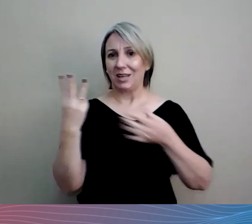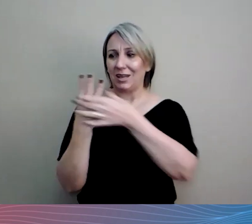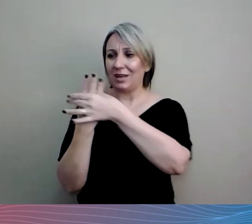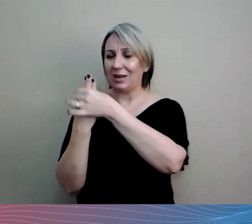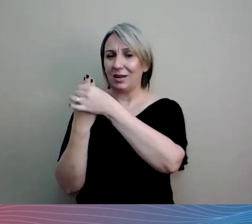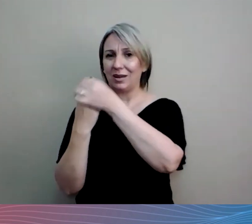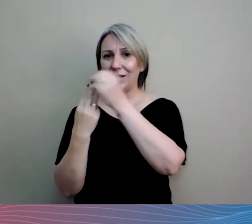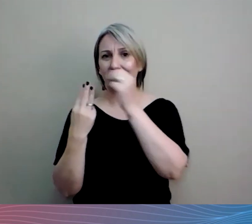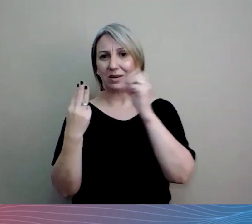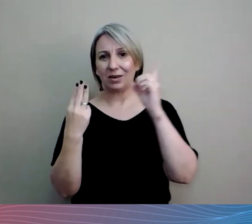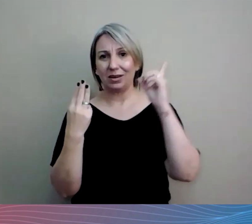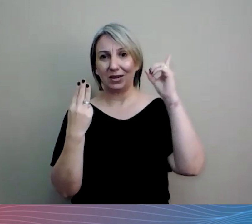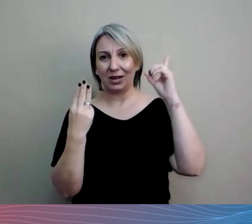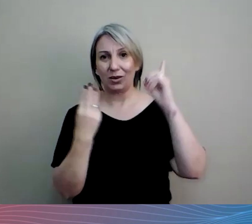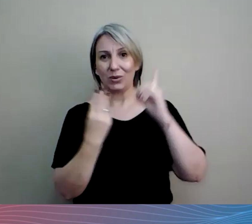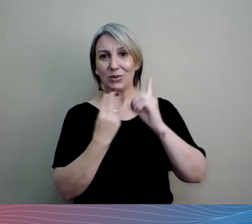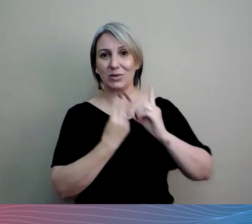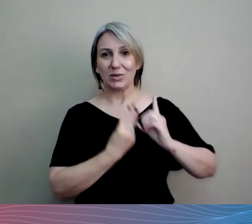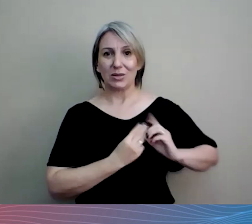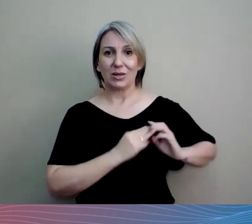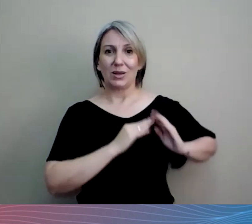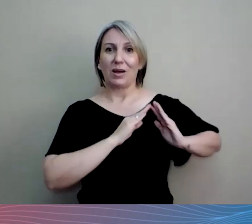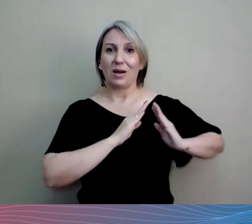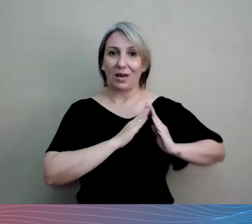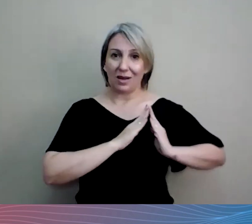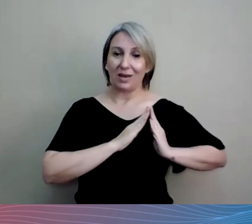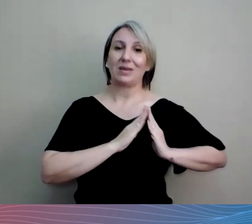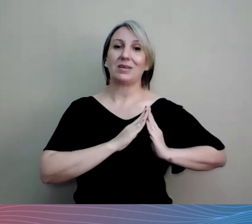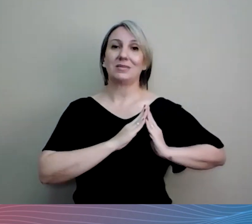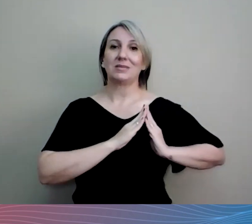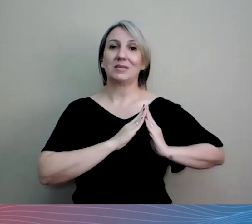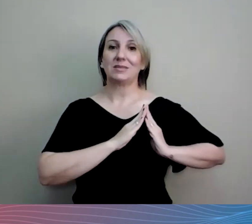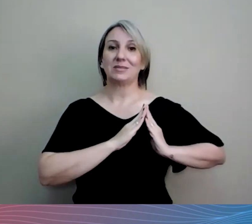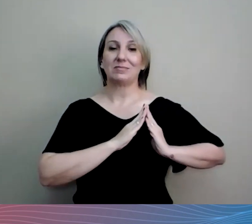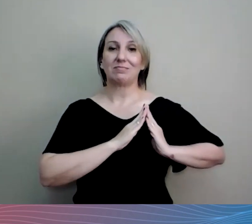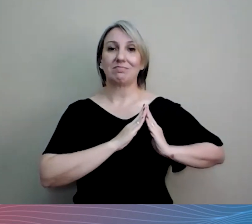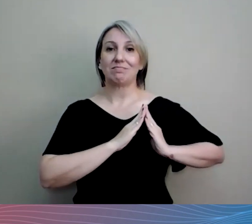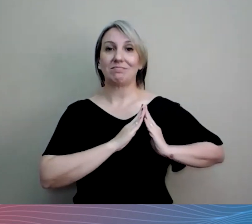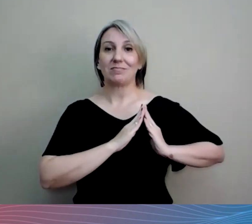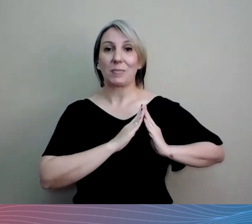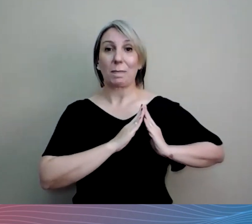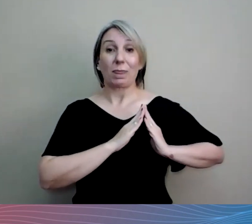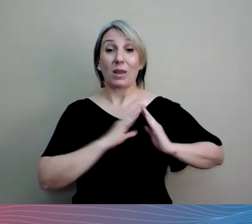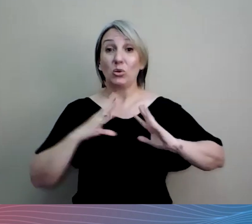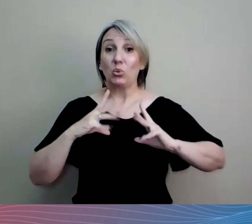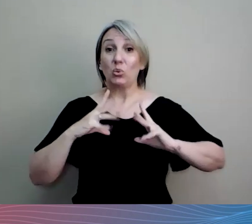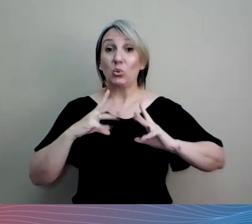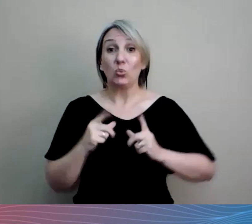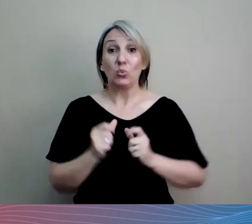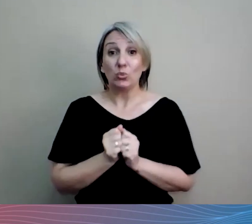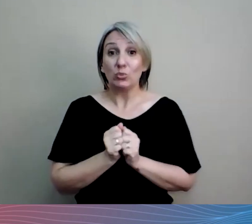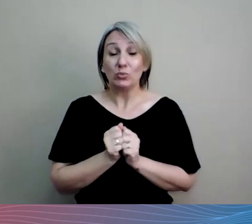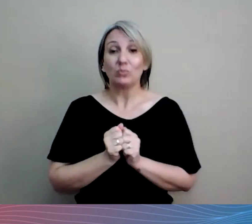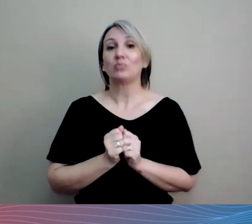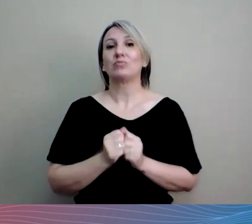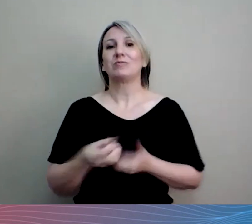Deus triuno está em nós. O Espírito de Deus está em nós. O Espírito de Cristo está em nós. Cristo está em nós.